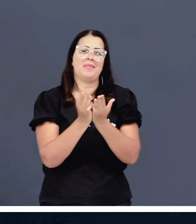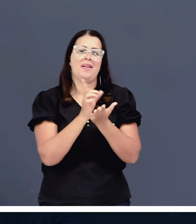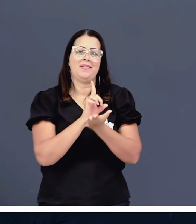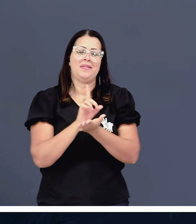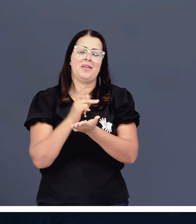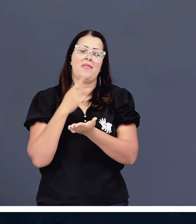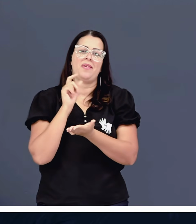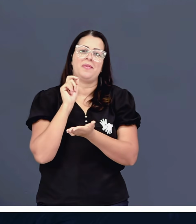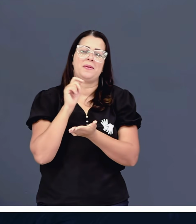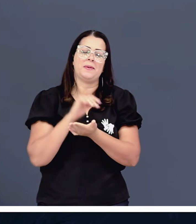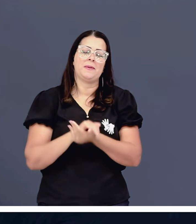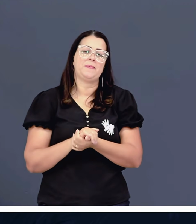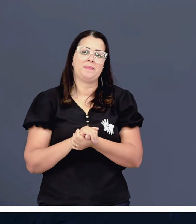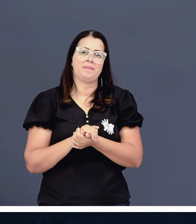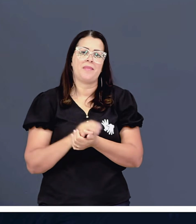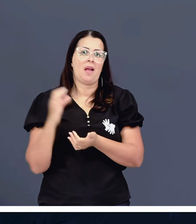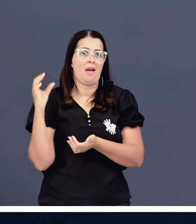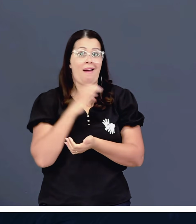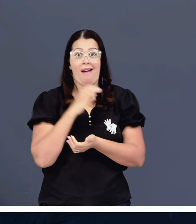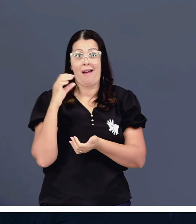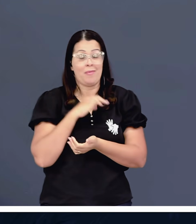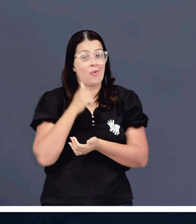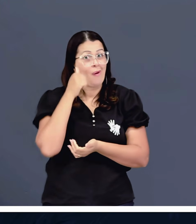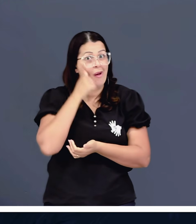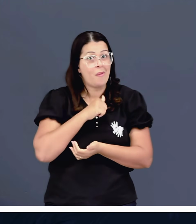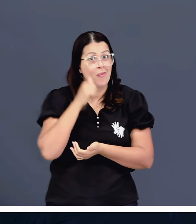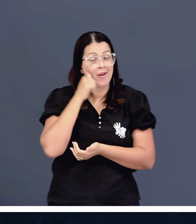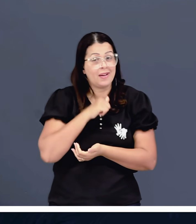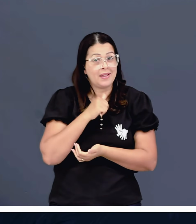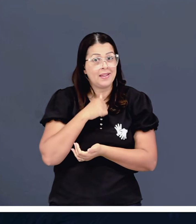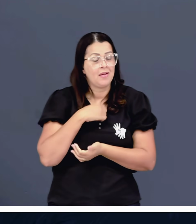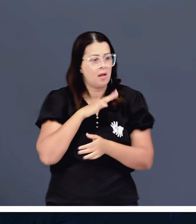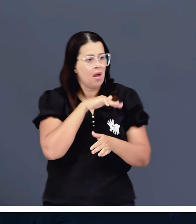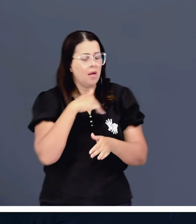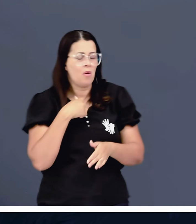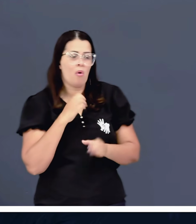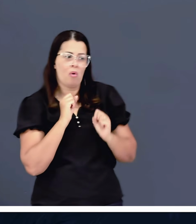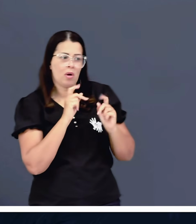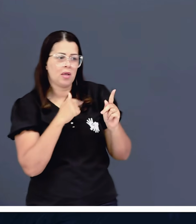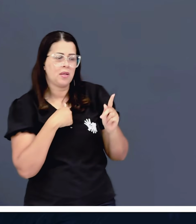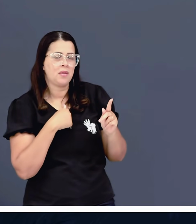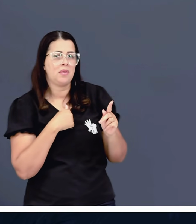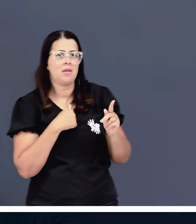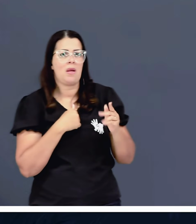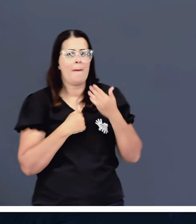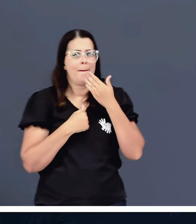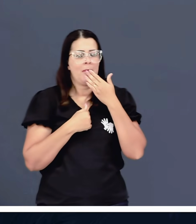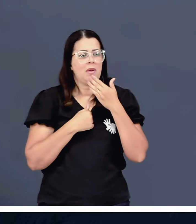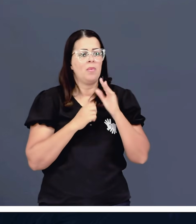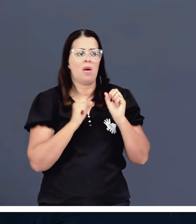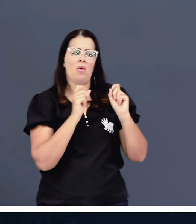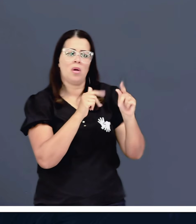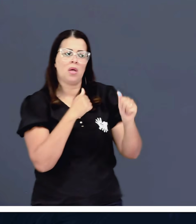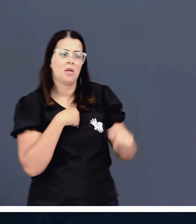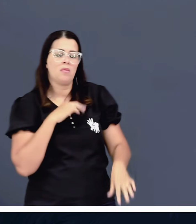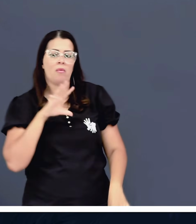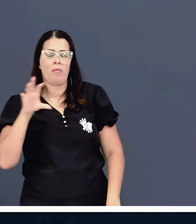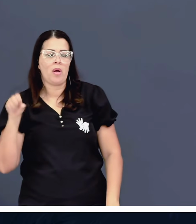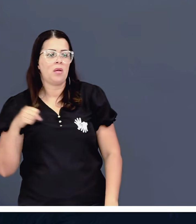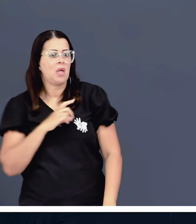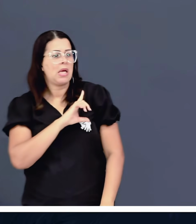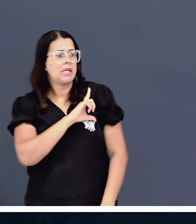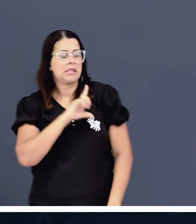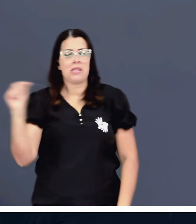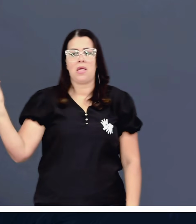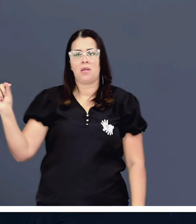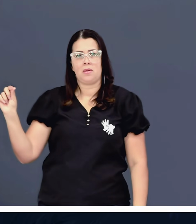diz que rapidamente a mulher disse que ia trazer água. Ele pede, me dê um pouco de água, a mulher diz, tá bom. E ela sai para